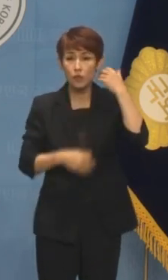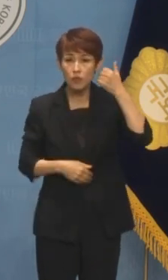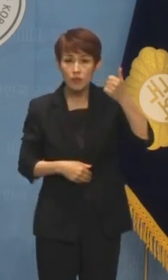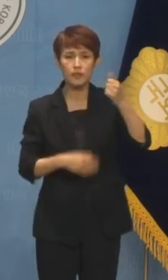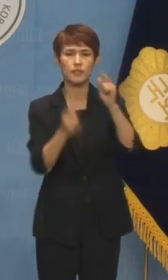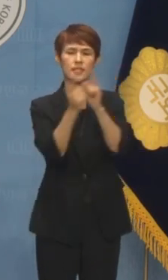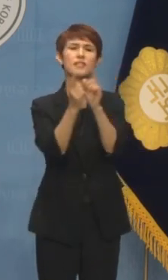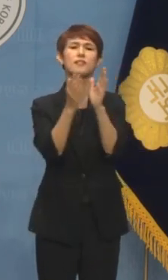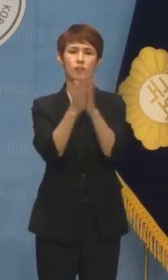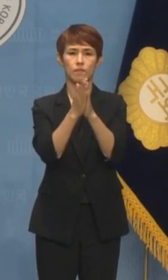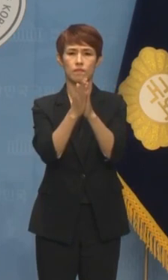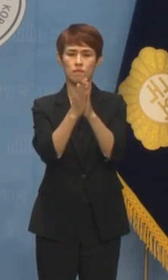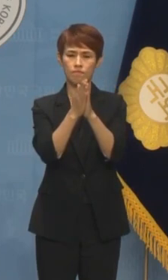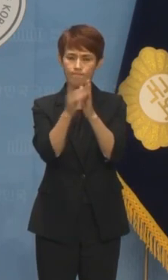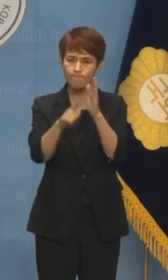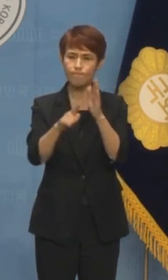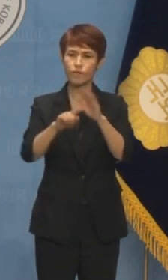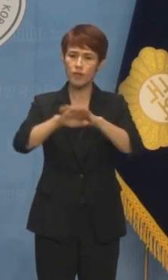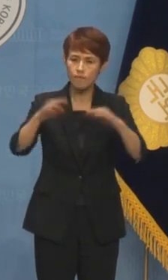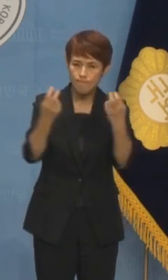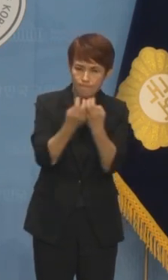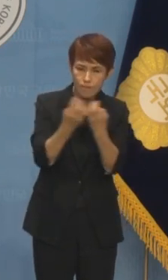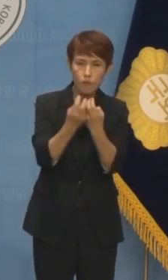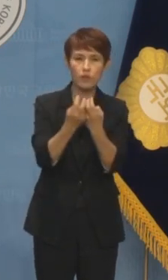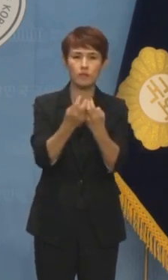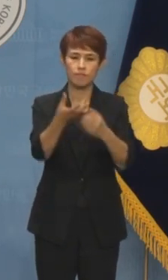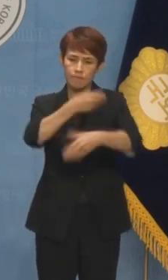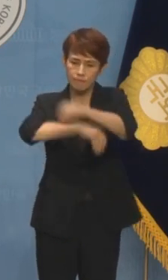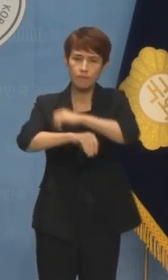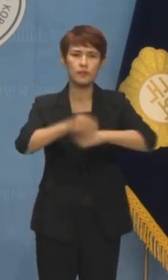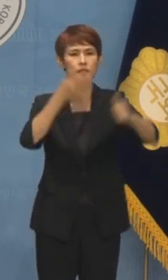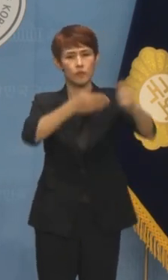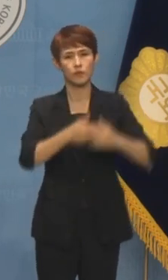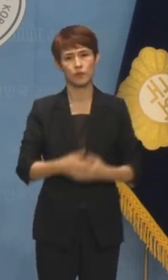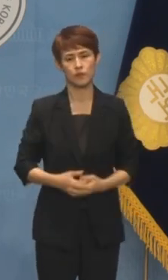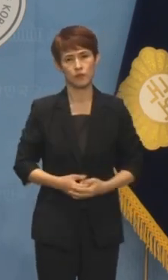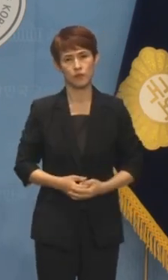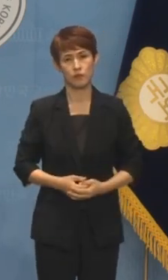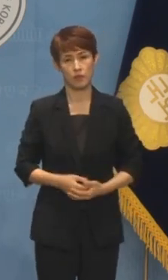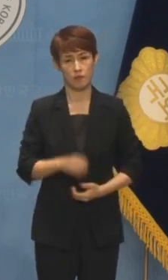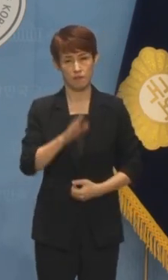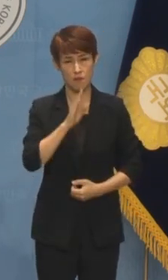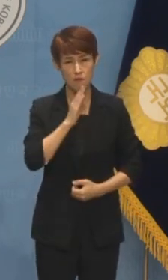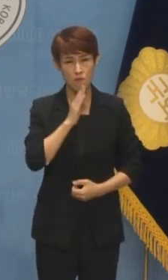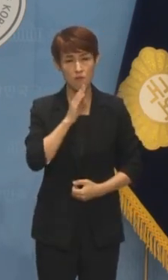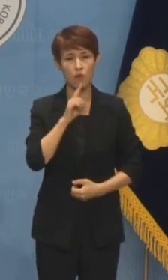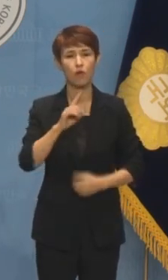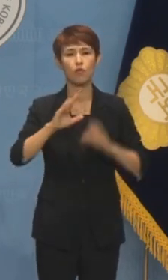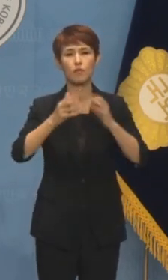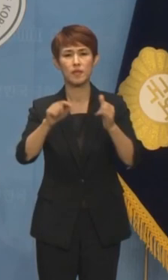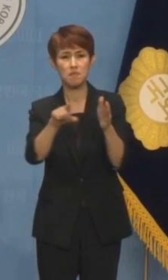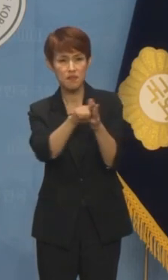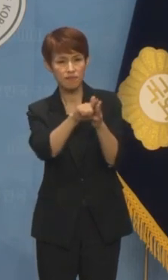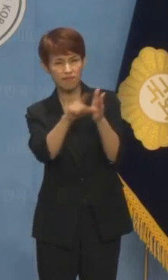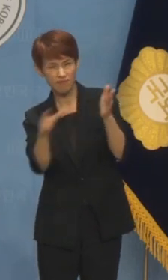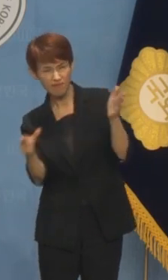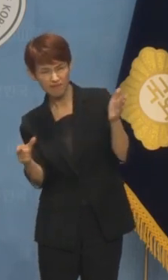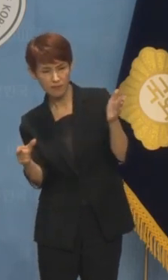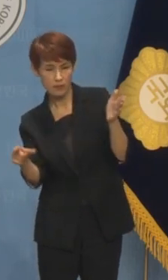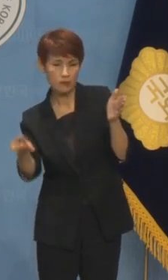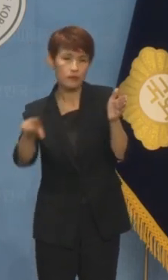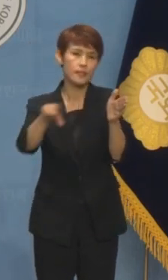직접 근본적인 대책 마련에 나서십시오. 그것이 추락한 국민의 신뢰를